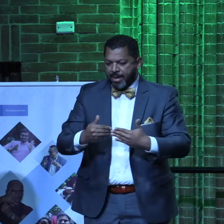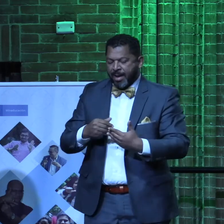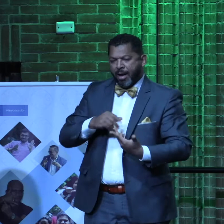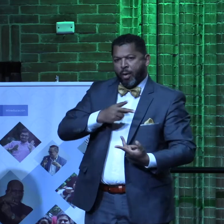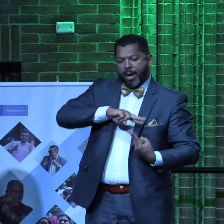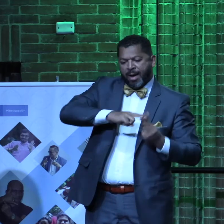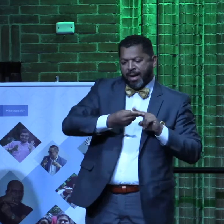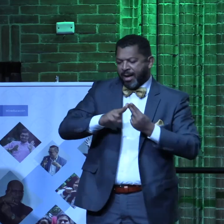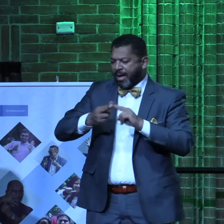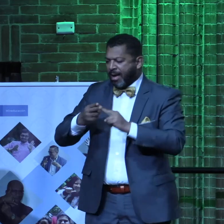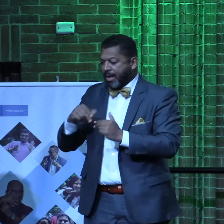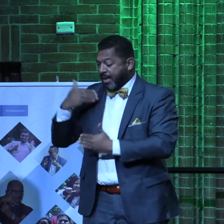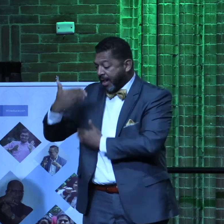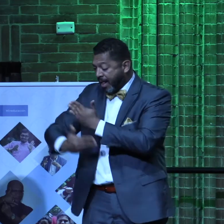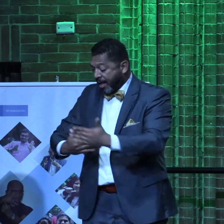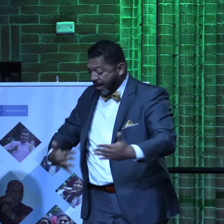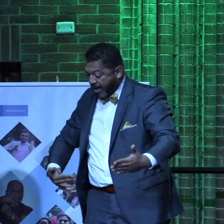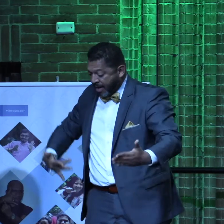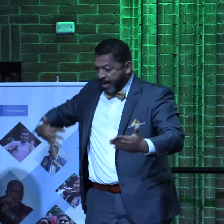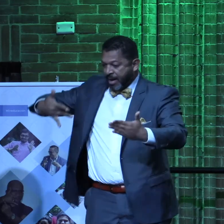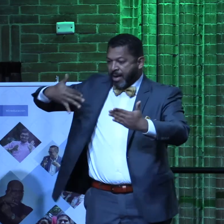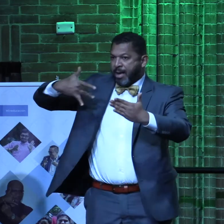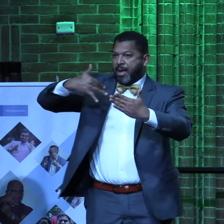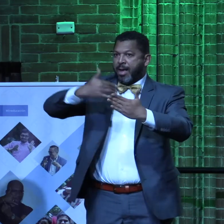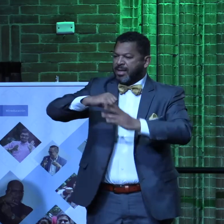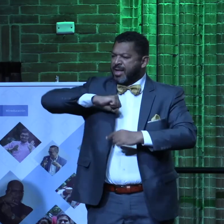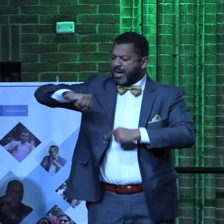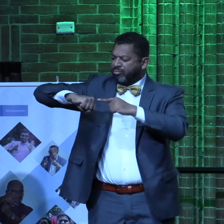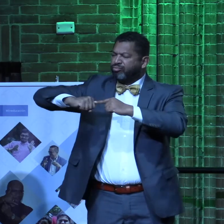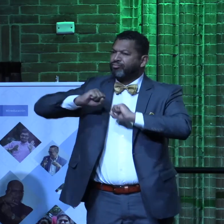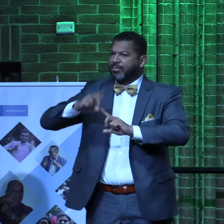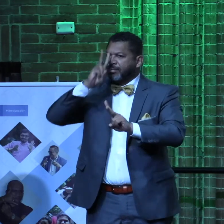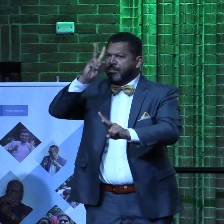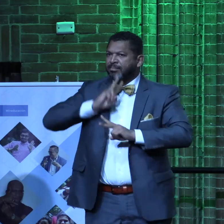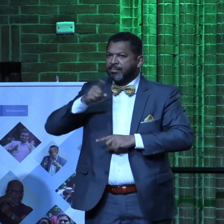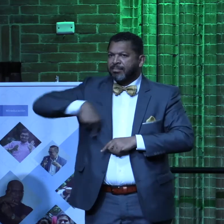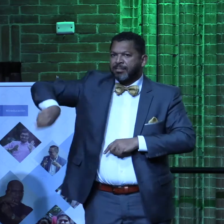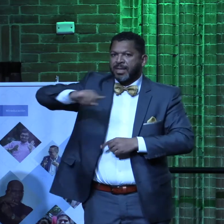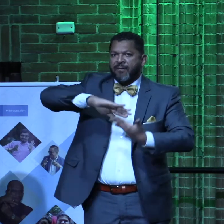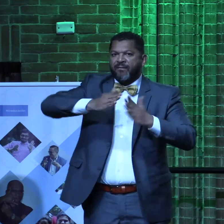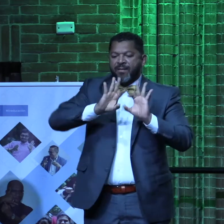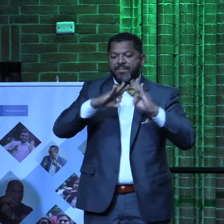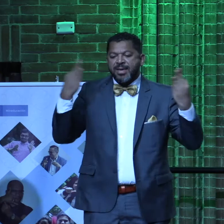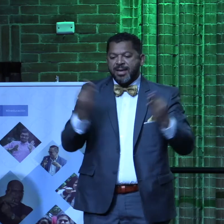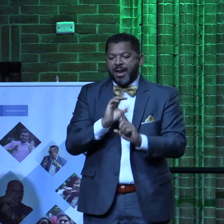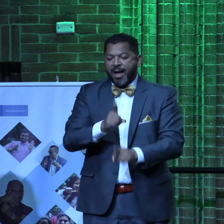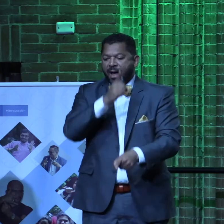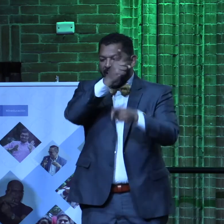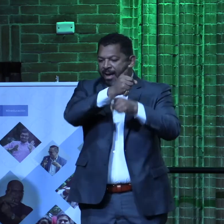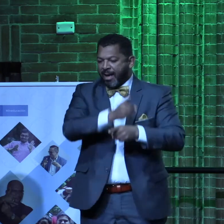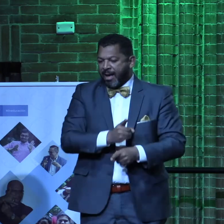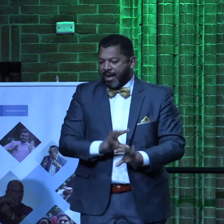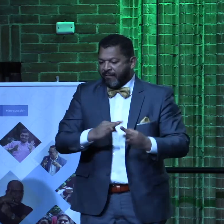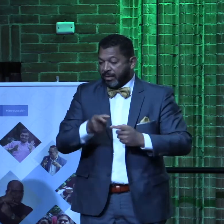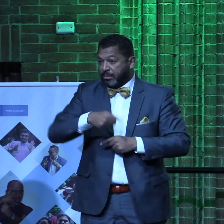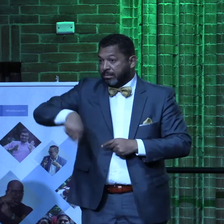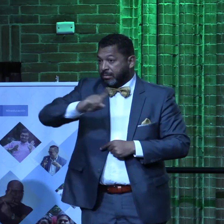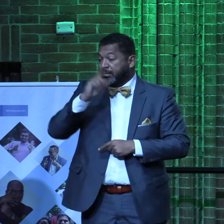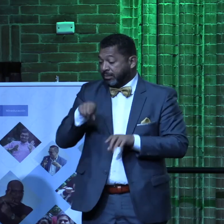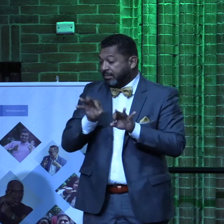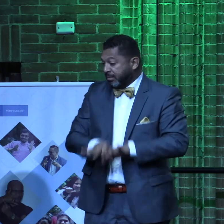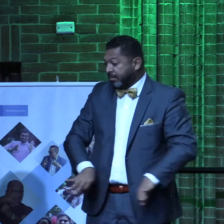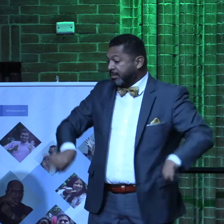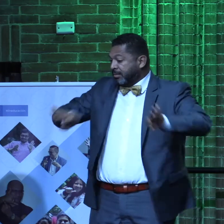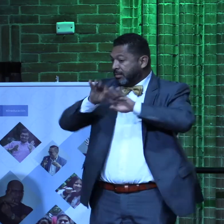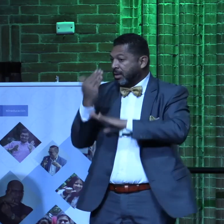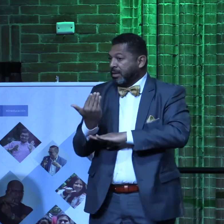que permite la trayectoria completa, que permite el goce efectivo de derechos, que permite el acompañamiento con la familia de forma oportuna. Por eso es muy